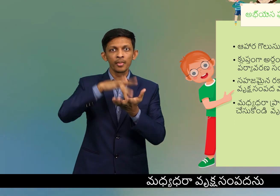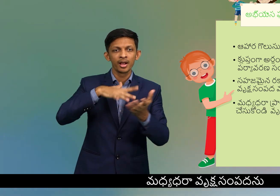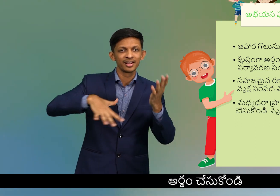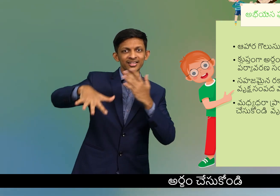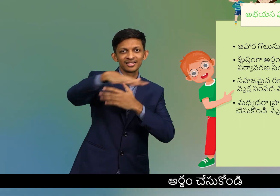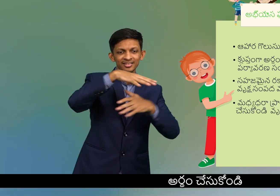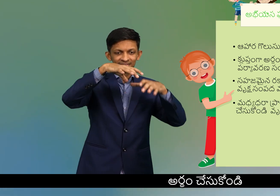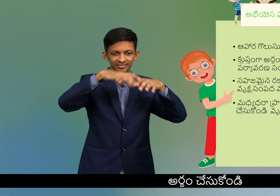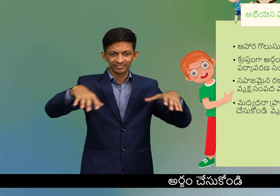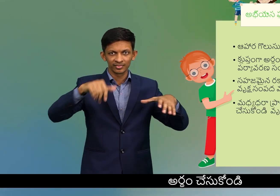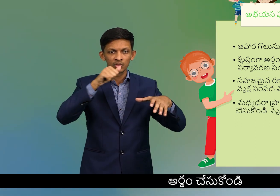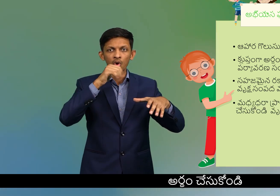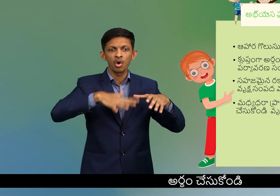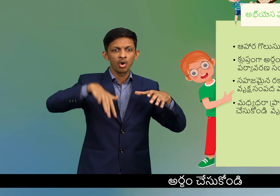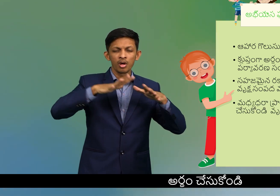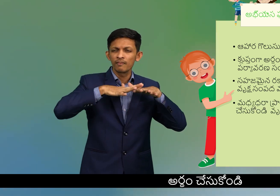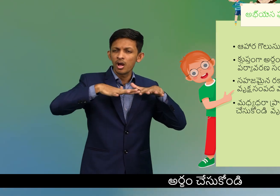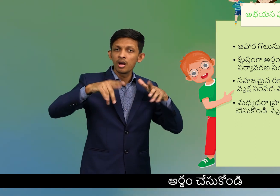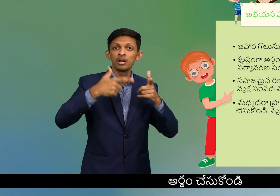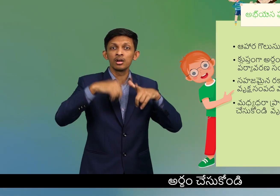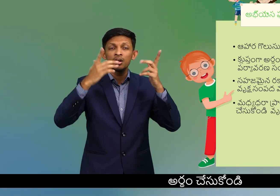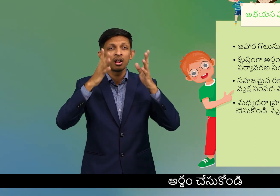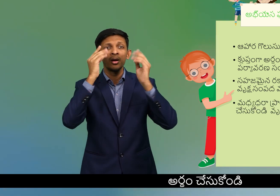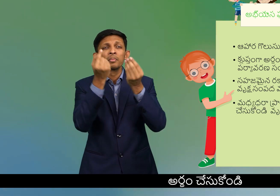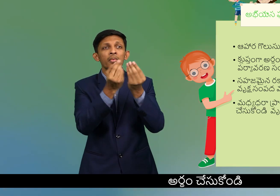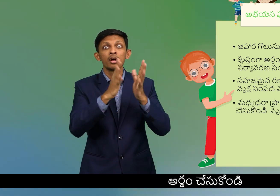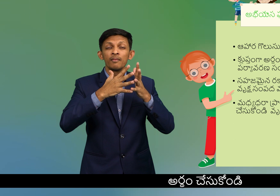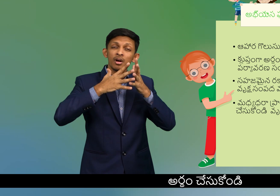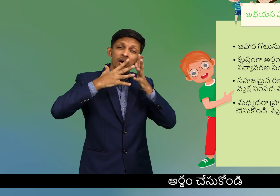మధ్యధర వృక్ష సంపదను అర్థం చేసుకోండి.